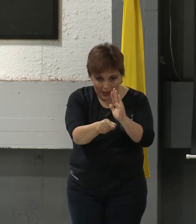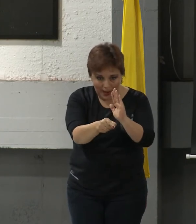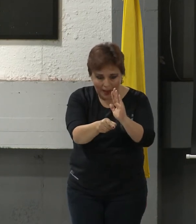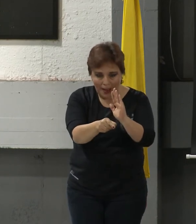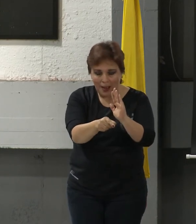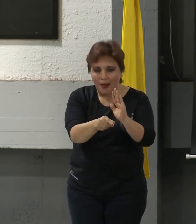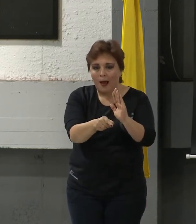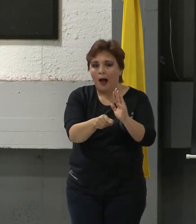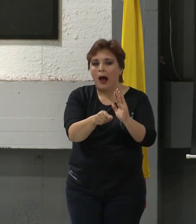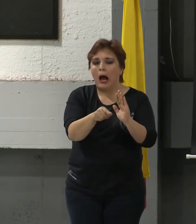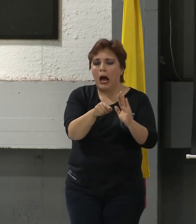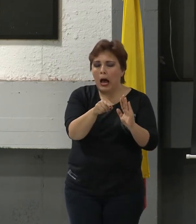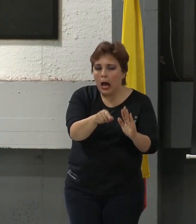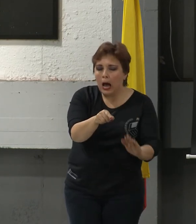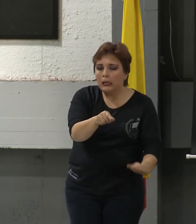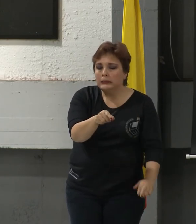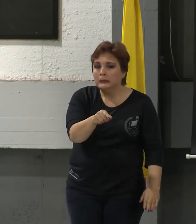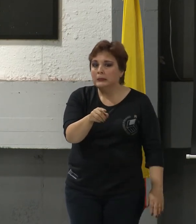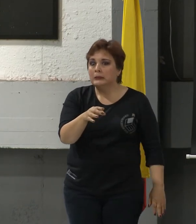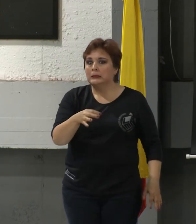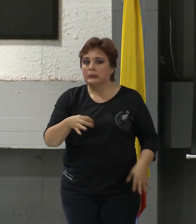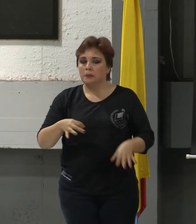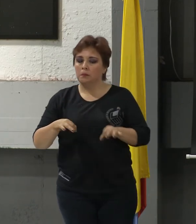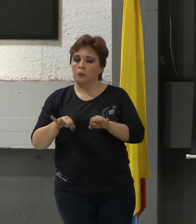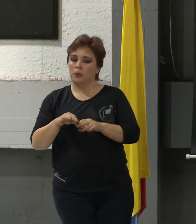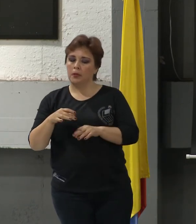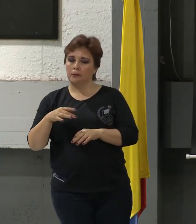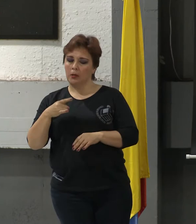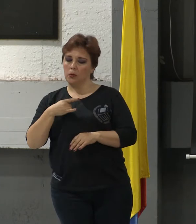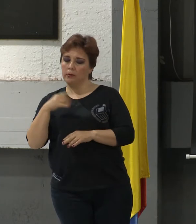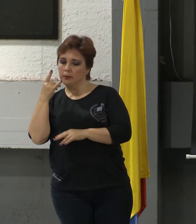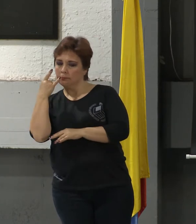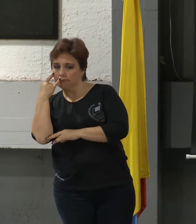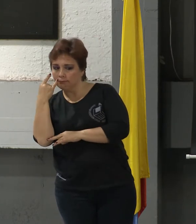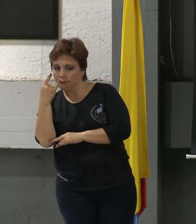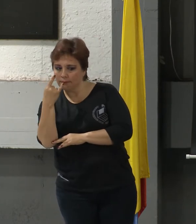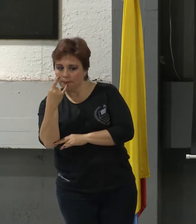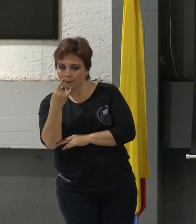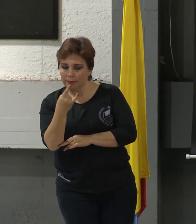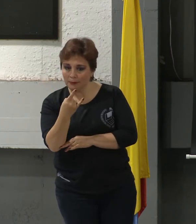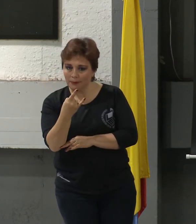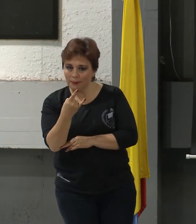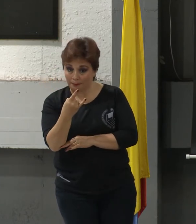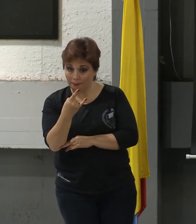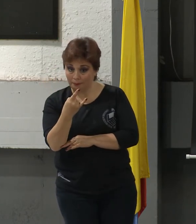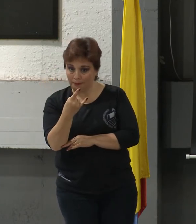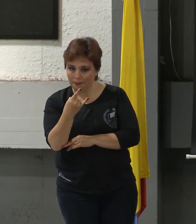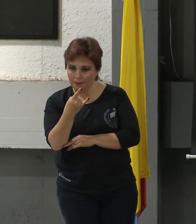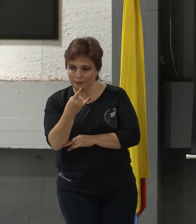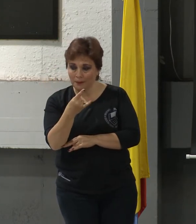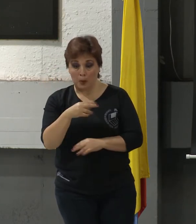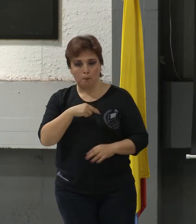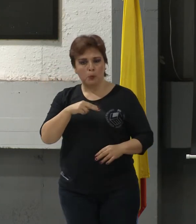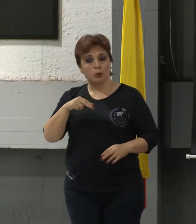muchísimo interés de especial interés por parte de la universidad y nosotros somos ambiciosos y queremos que